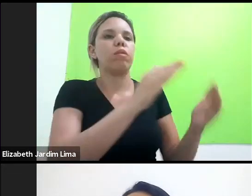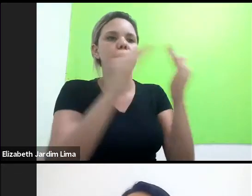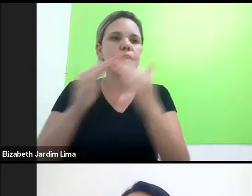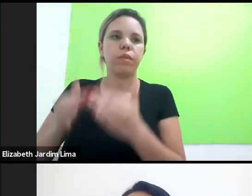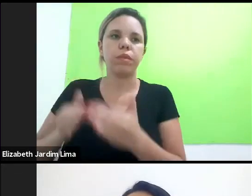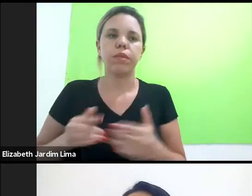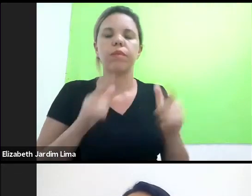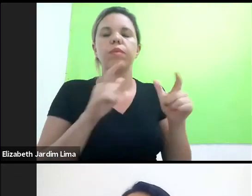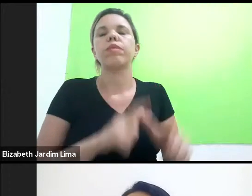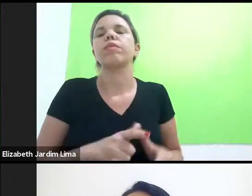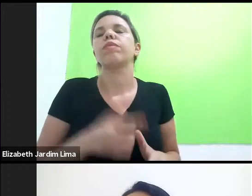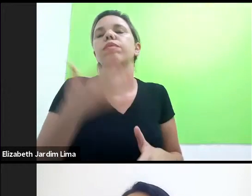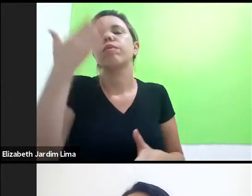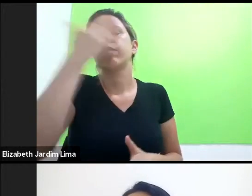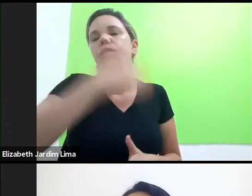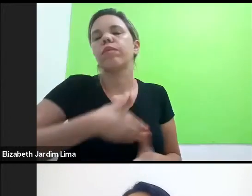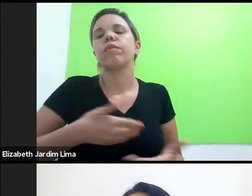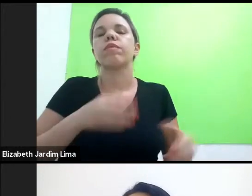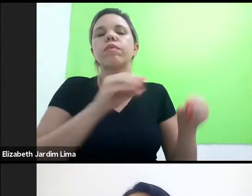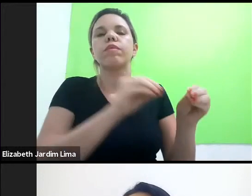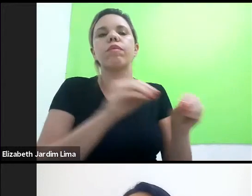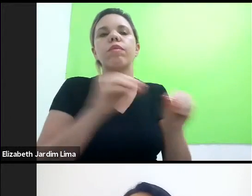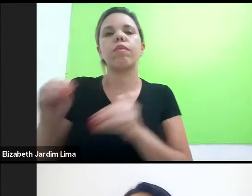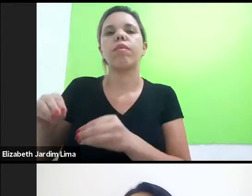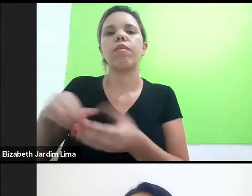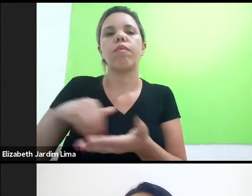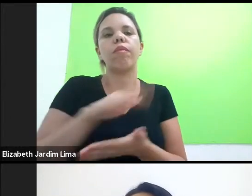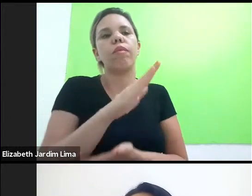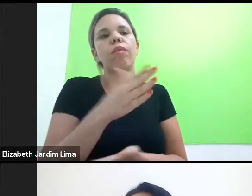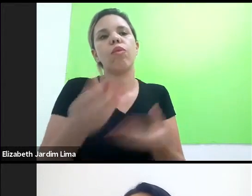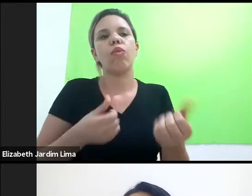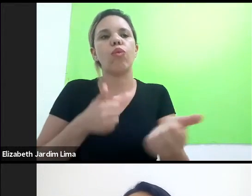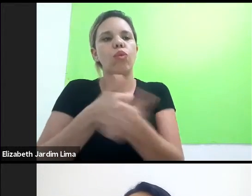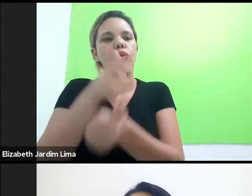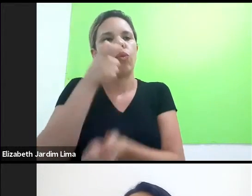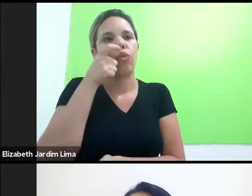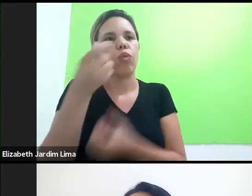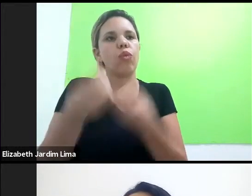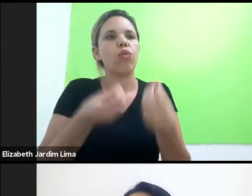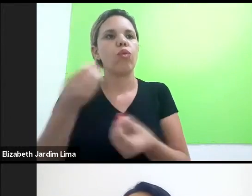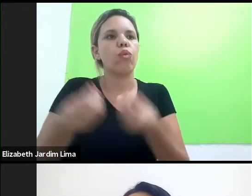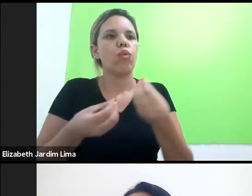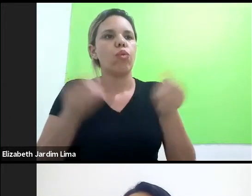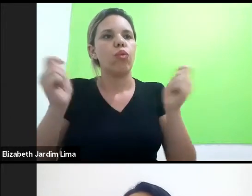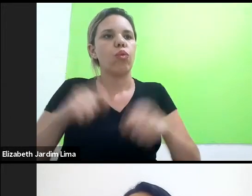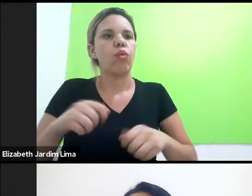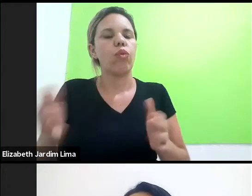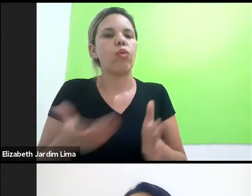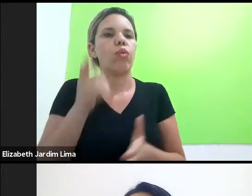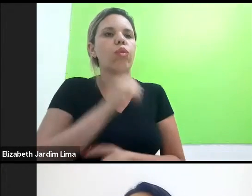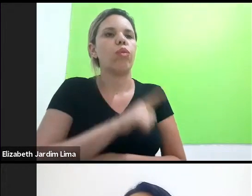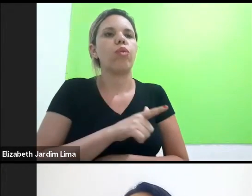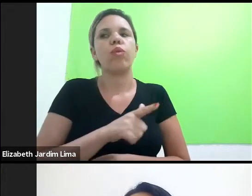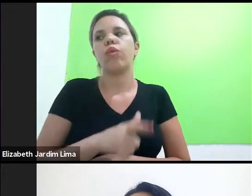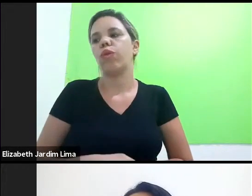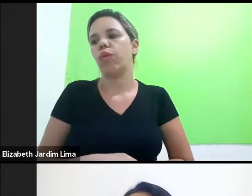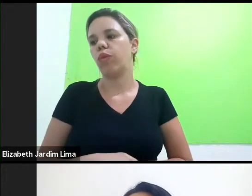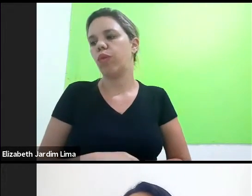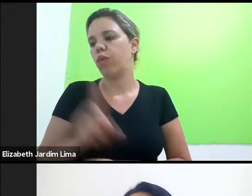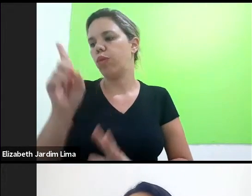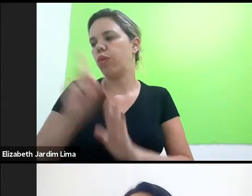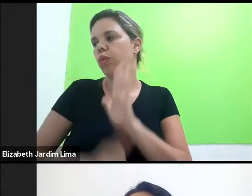espaço, sem ver como é que vai ser a remoção, como é que vai ser o despejo, sem acompanhar? Como é que a gente pode produzir o direito